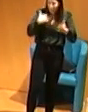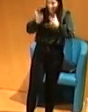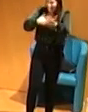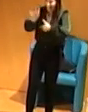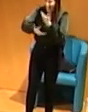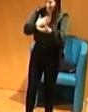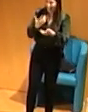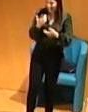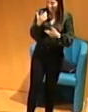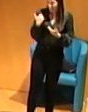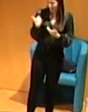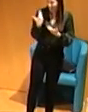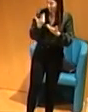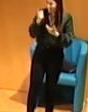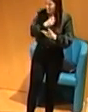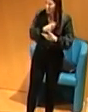chaud.